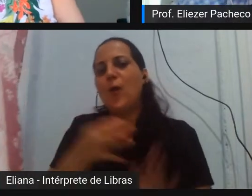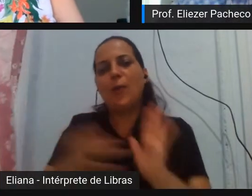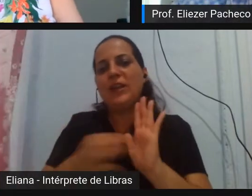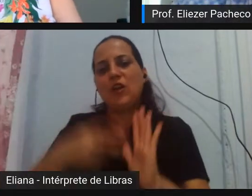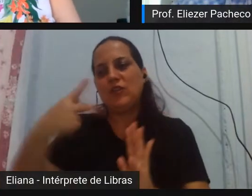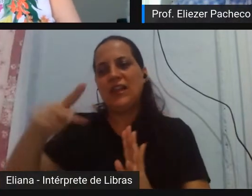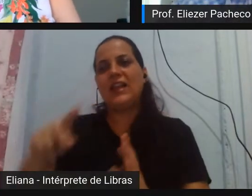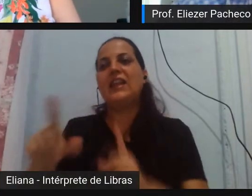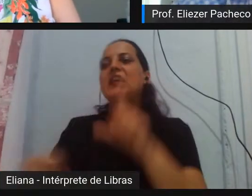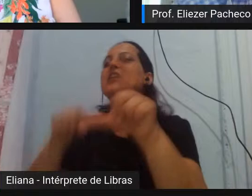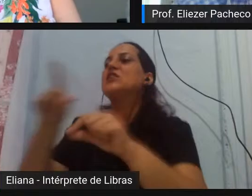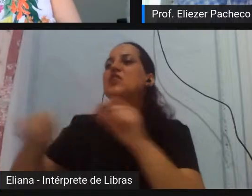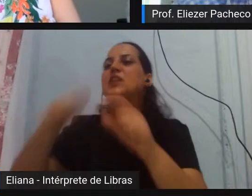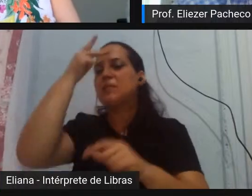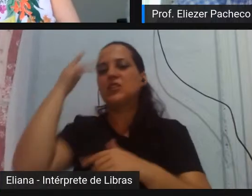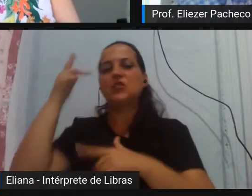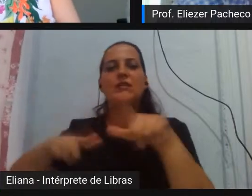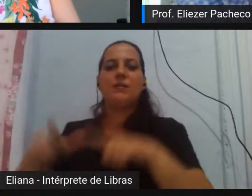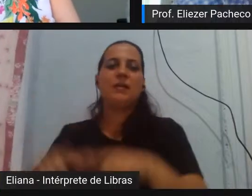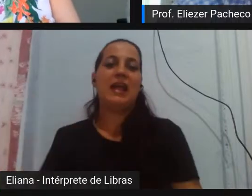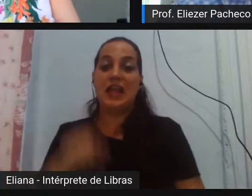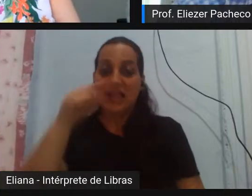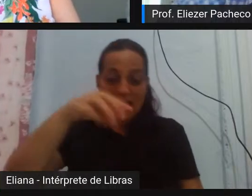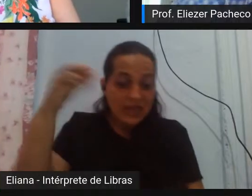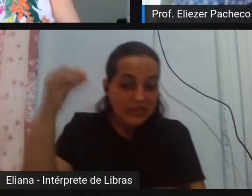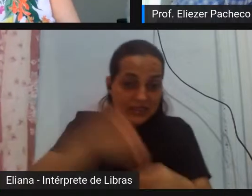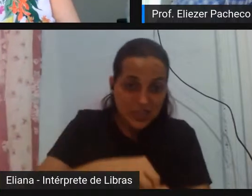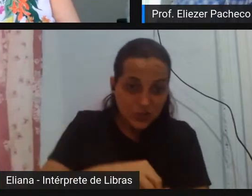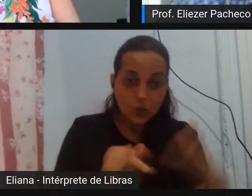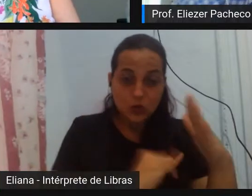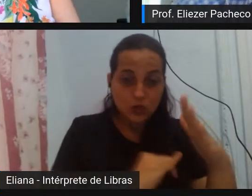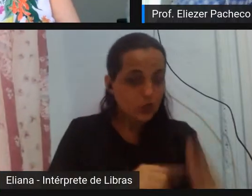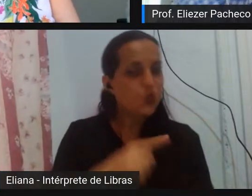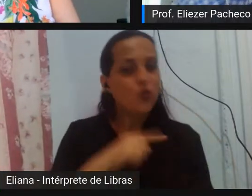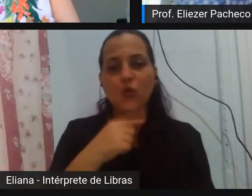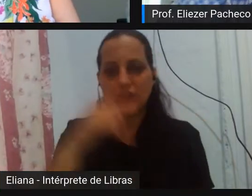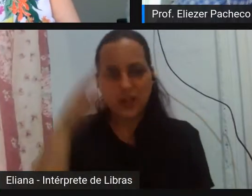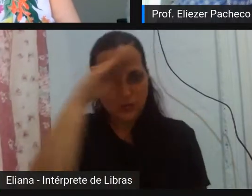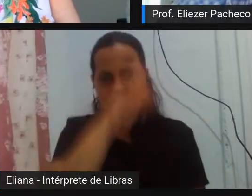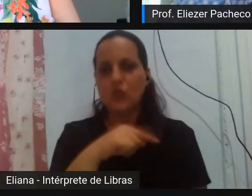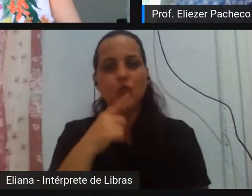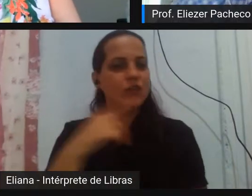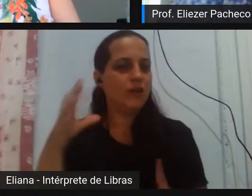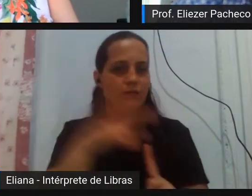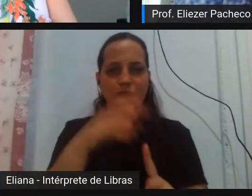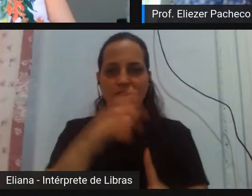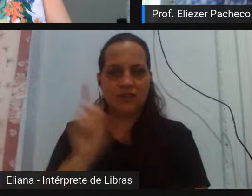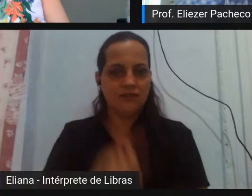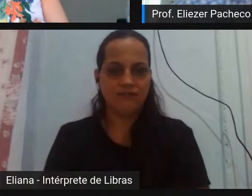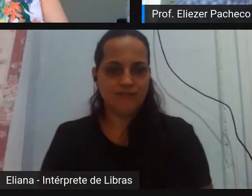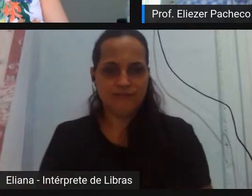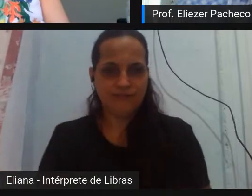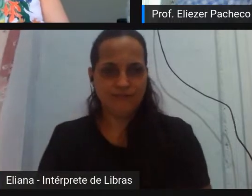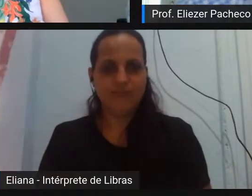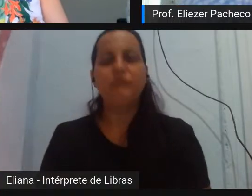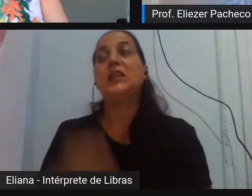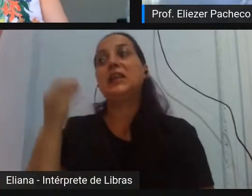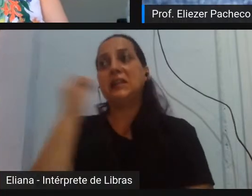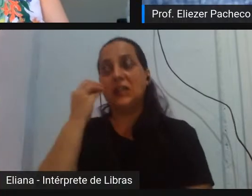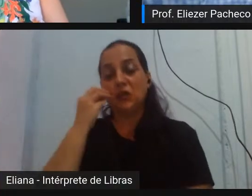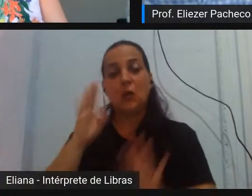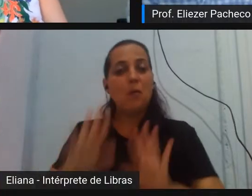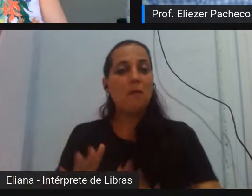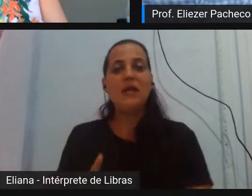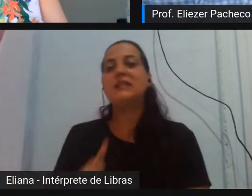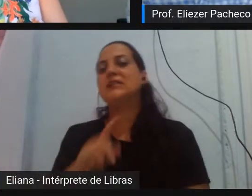fora da lista. No Instituto ele não tem como fazer isso. Até tentou, mas não foi bem sucedido. Claro que recorrer a expedientes, como abrir